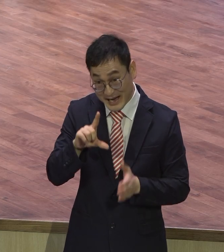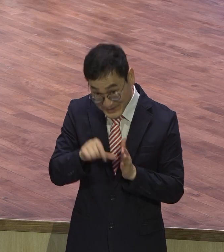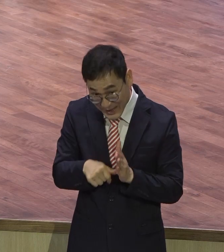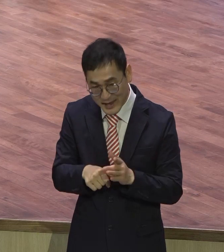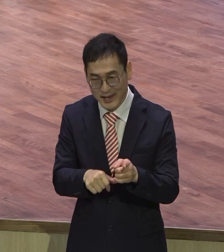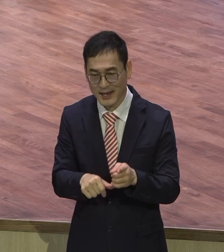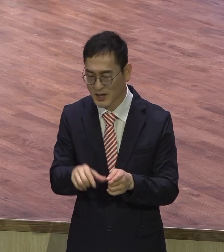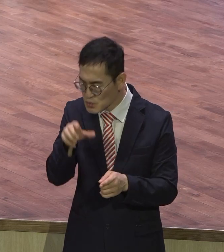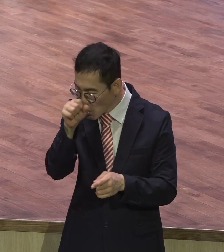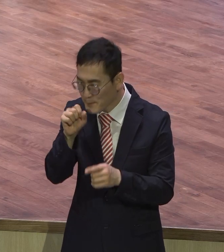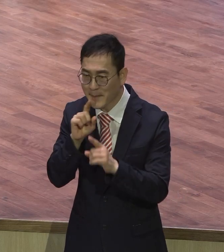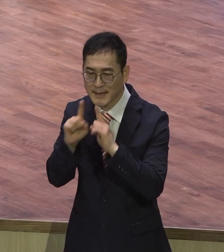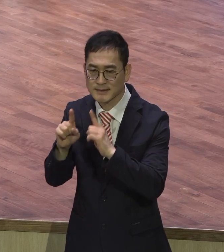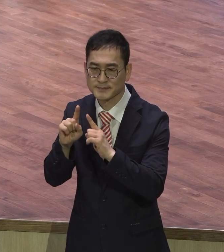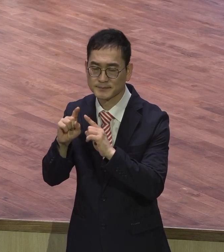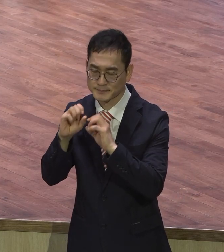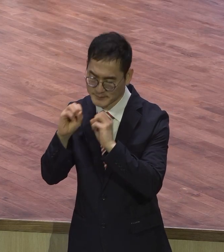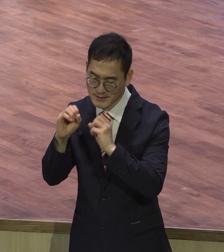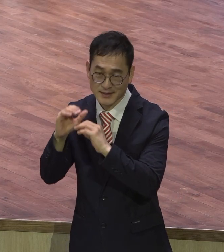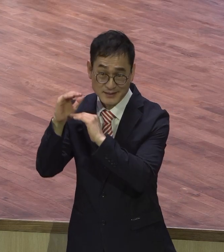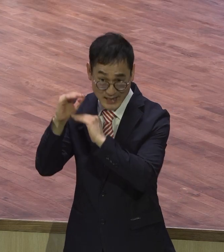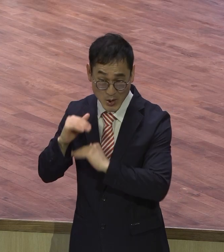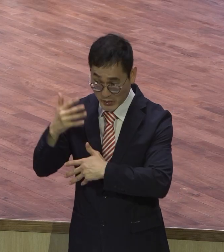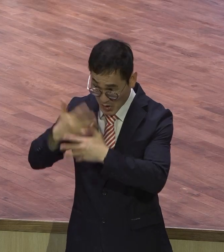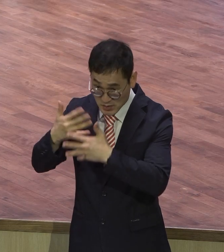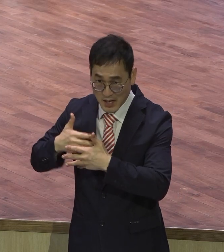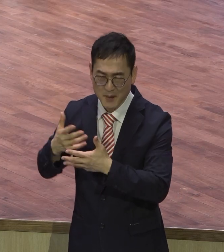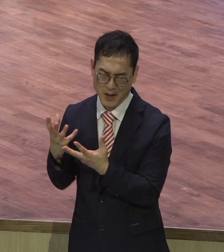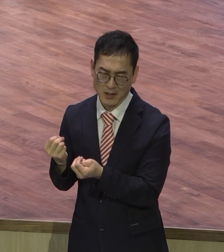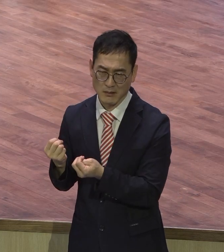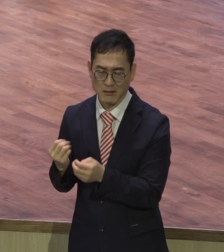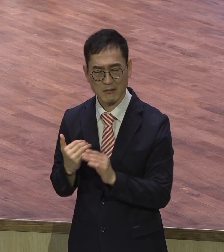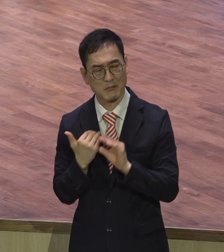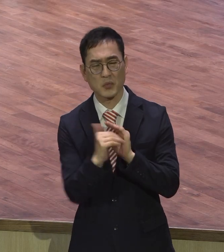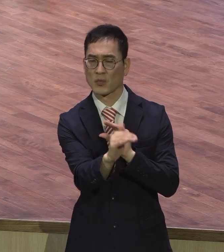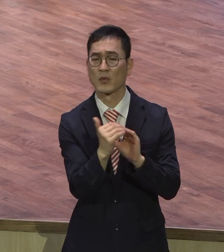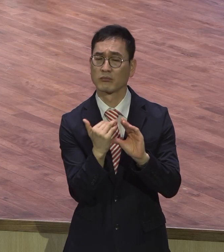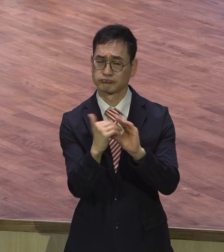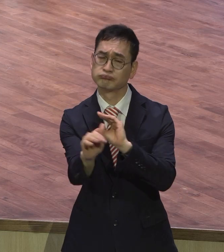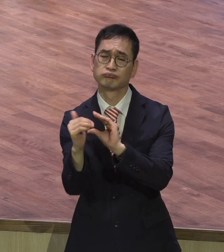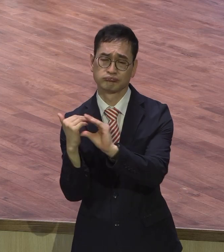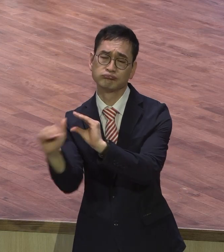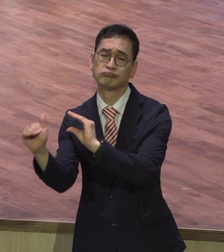있는 메시지가 얼마든지 손에 잡혀있어. 손에 손에 잡혀있어.